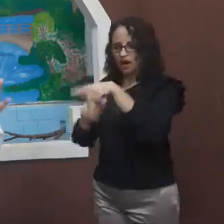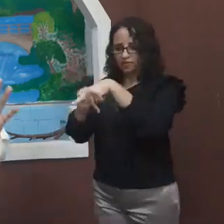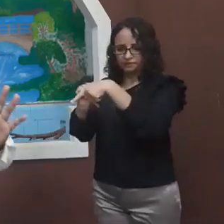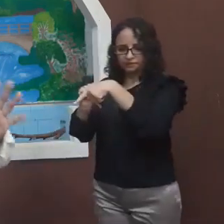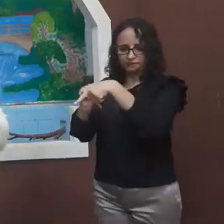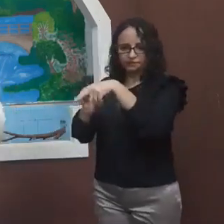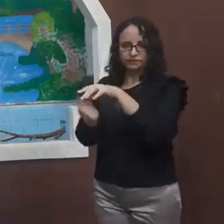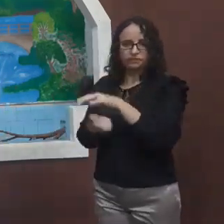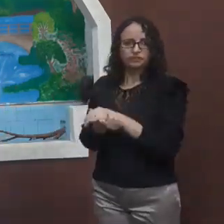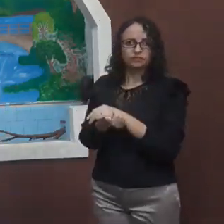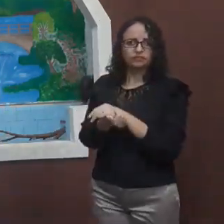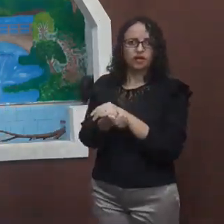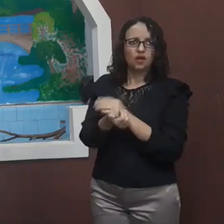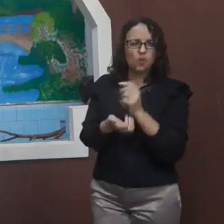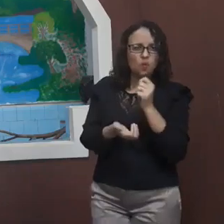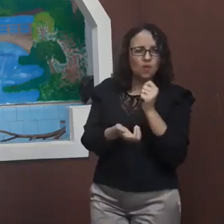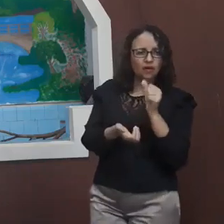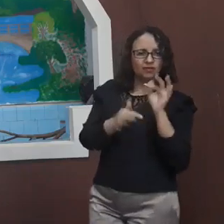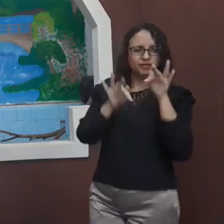no finalzinho do ministério,